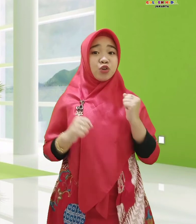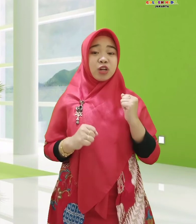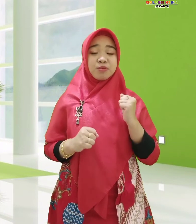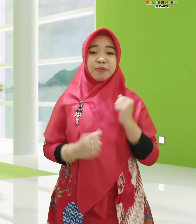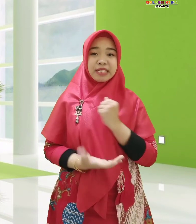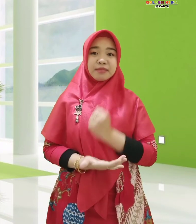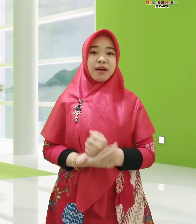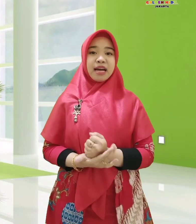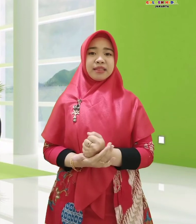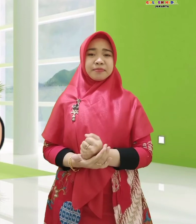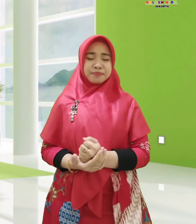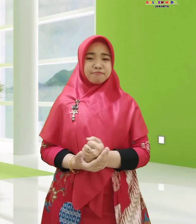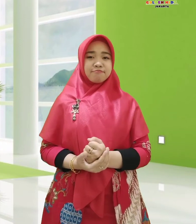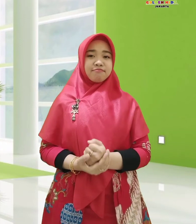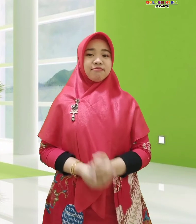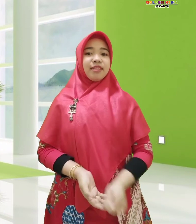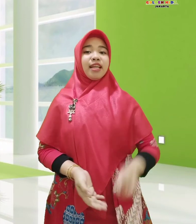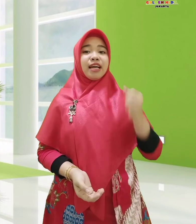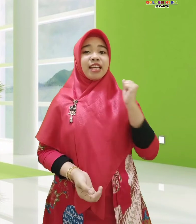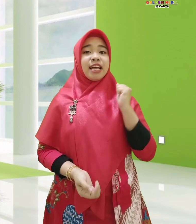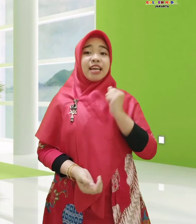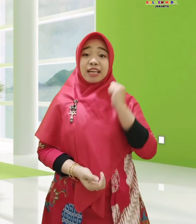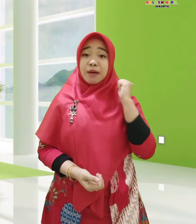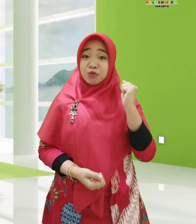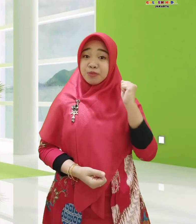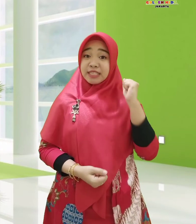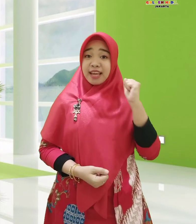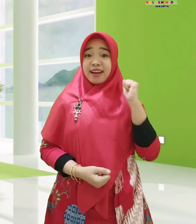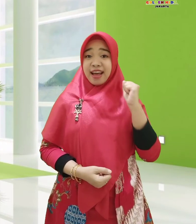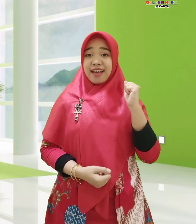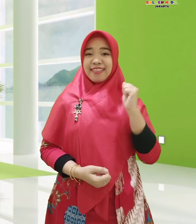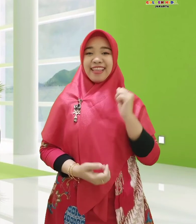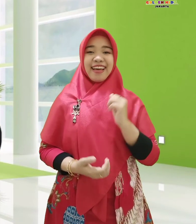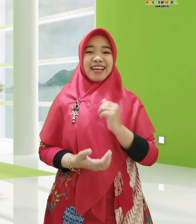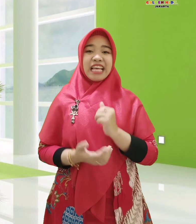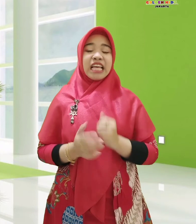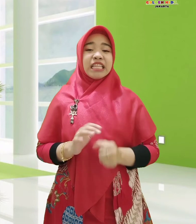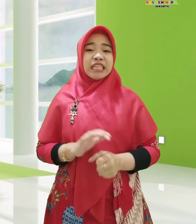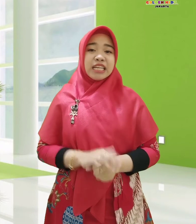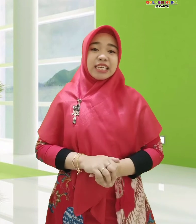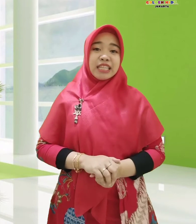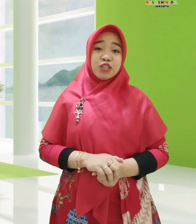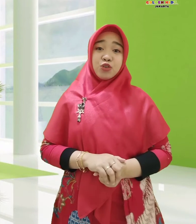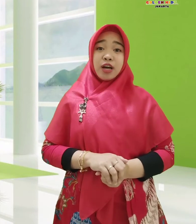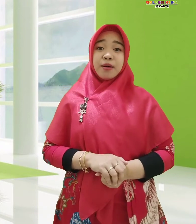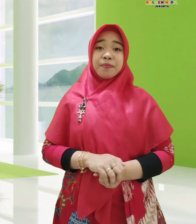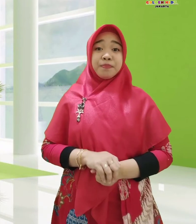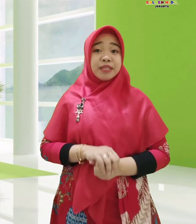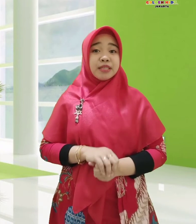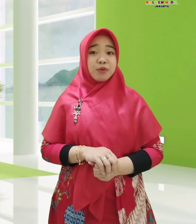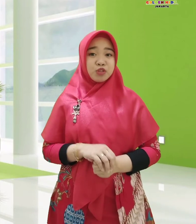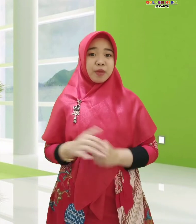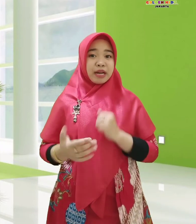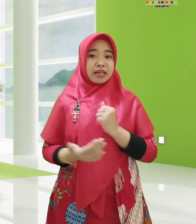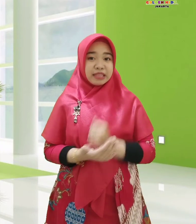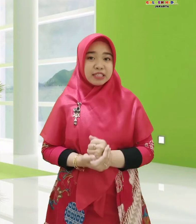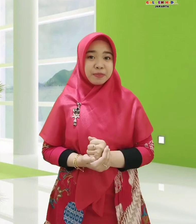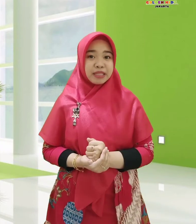harus memberi semangat. Nah, kamu bisa, nak. Nah, kita juga bisa mengucapkan kata seperti